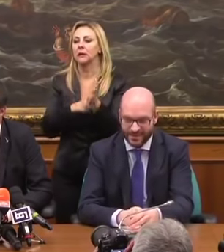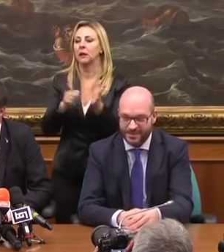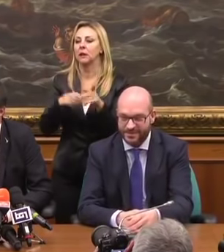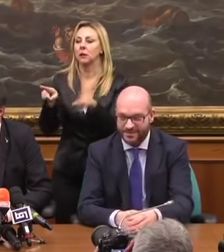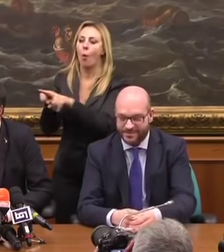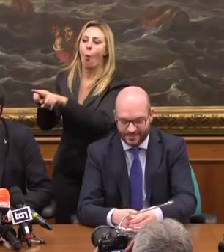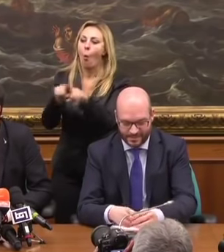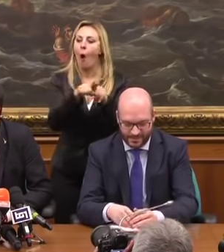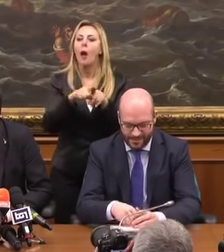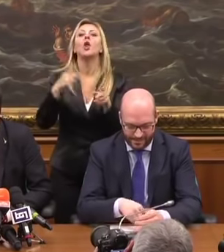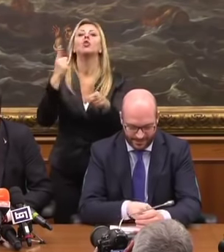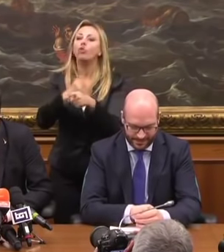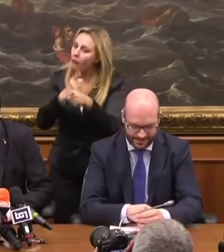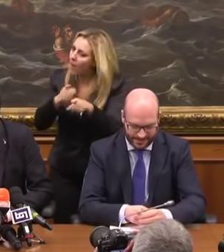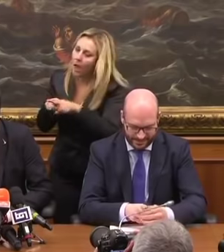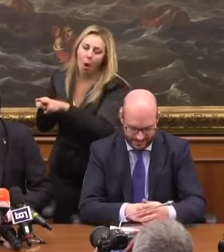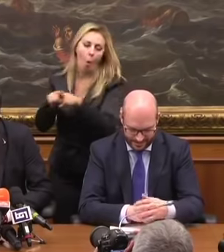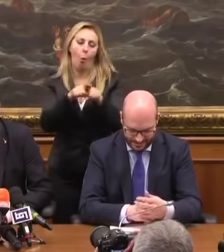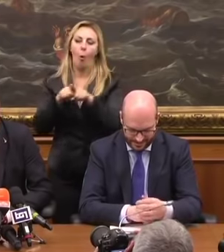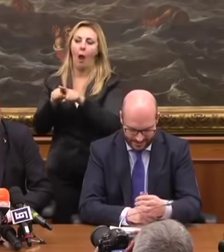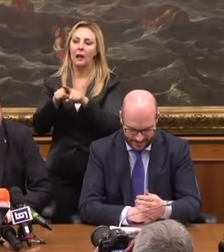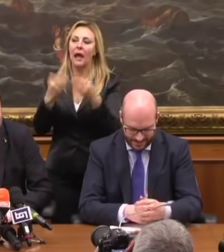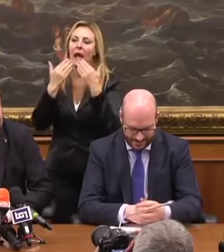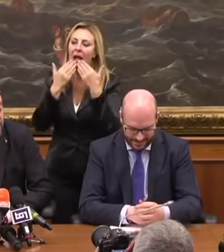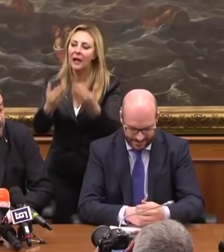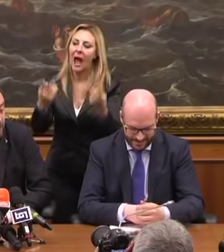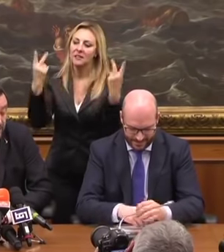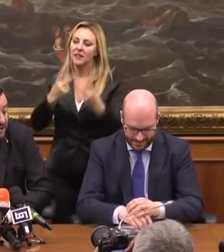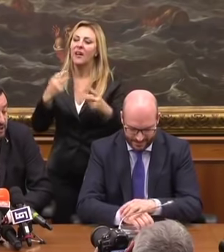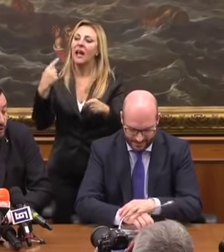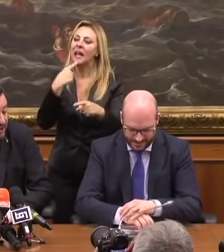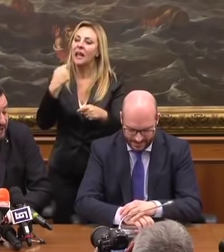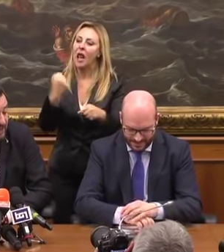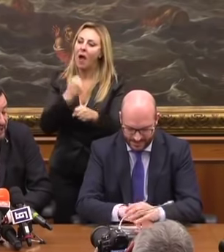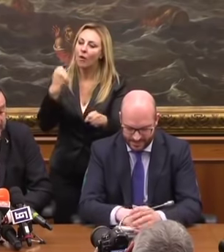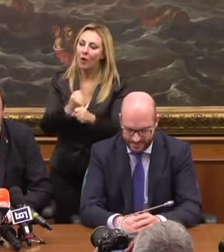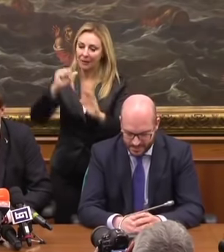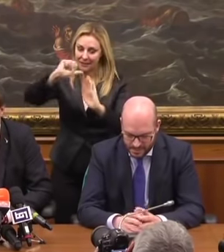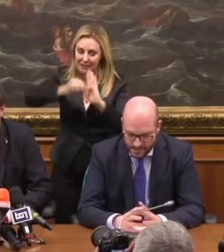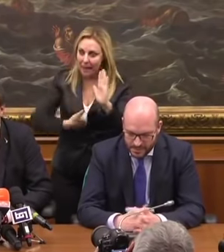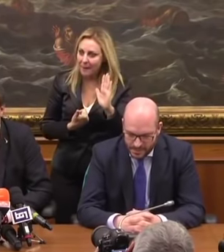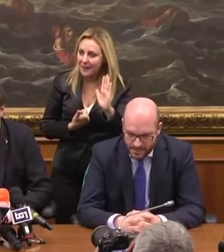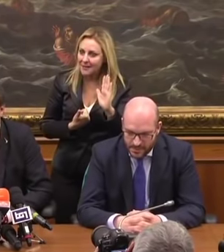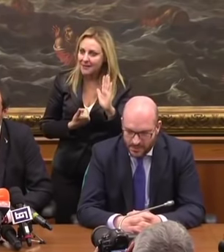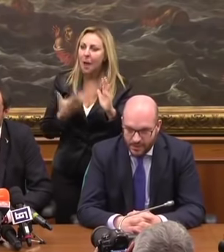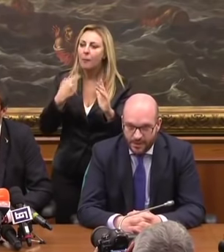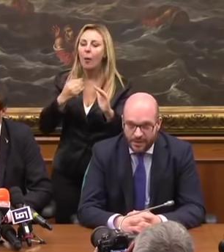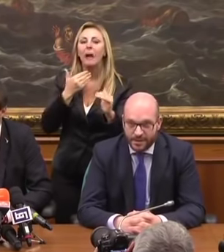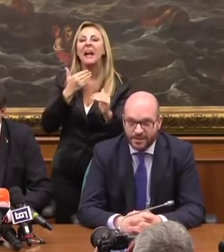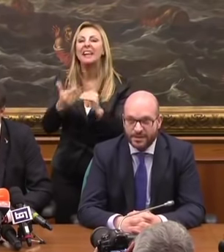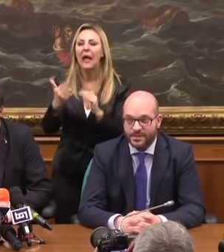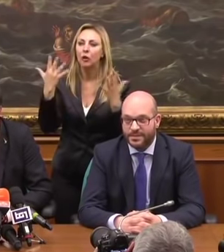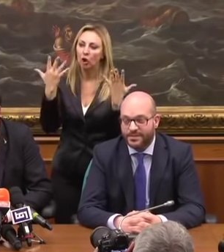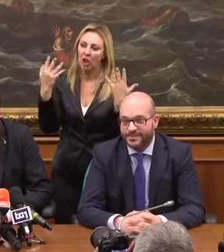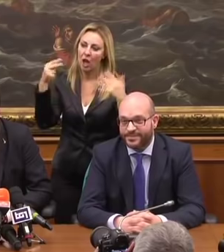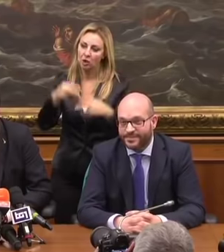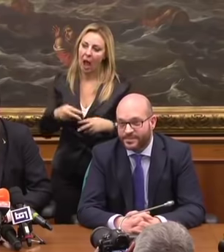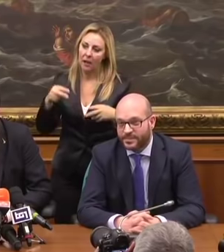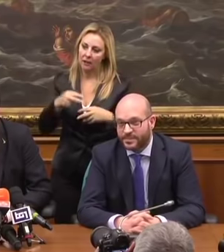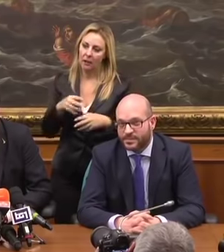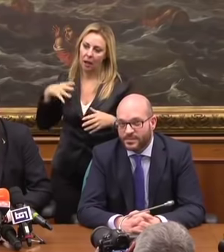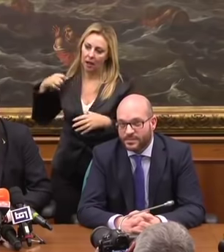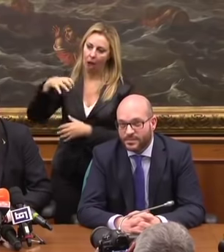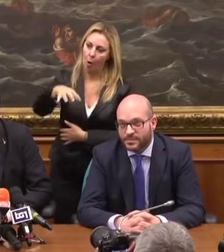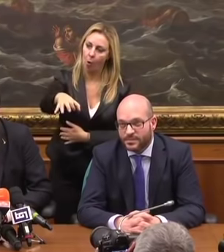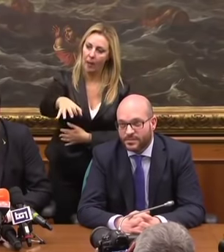diritti e gli stessi doveri. Quindi ringrazio veramente chi ha lavorato in questi soli 6 mesi recuperando un ritardo di 10 anni,